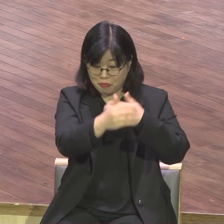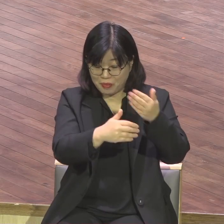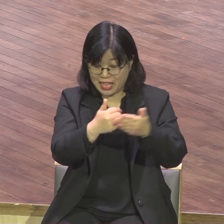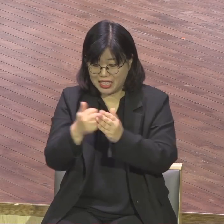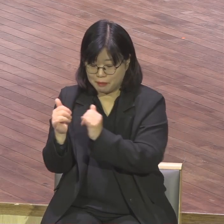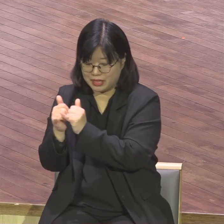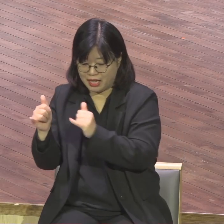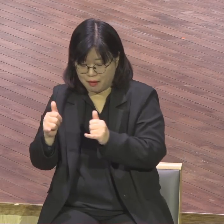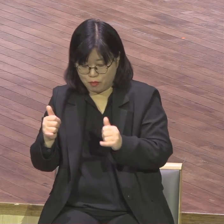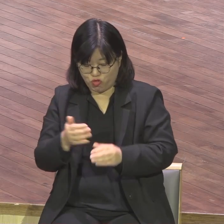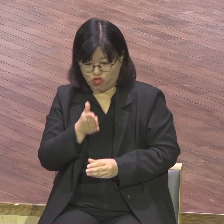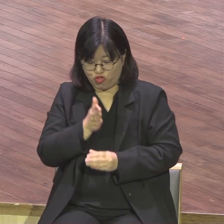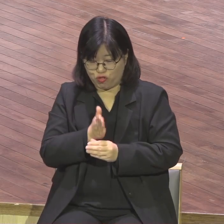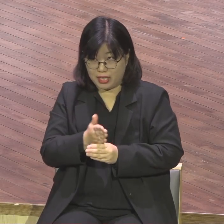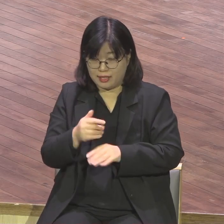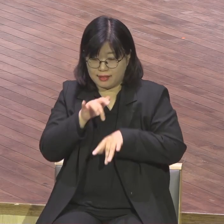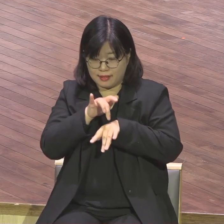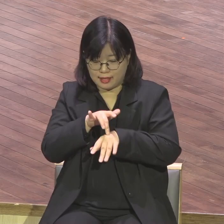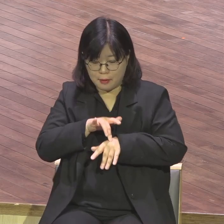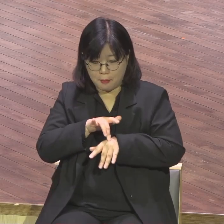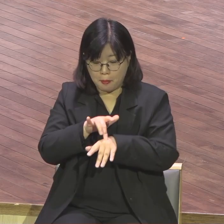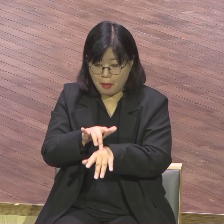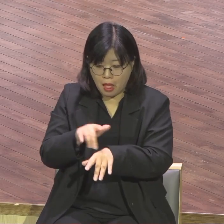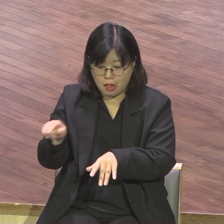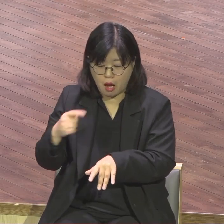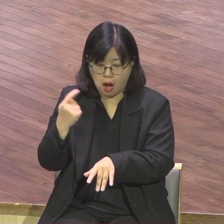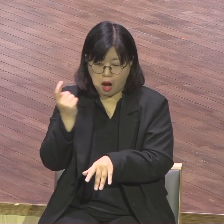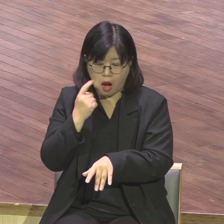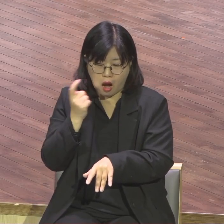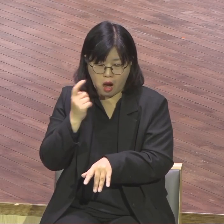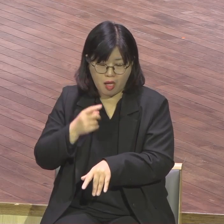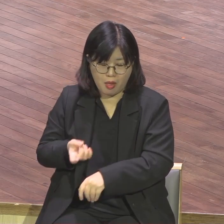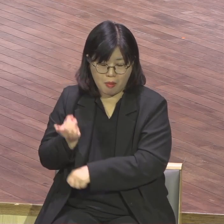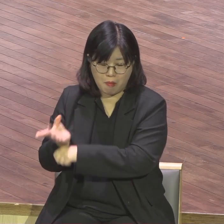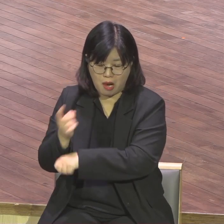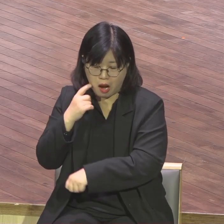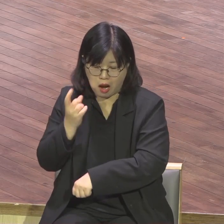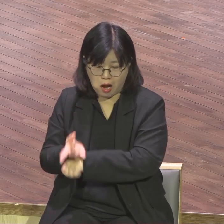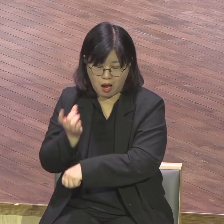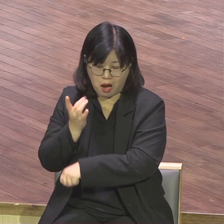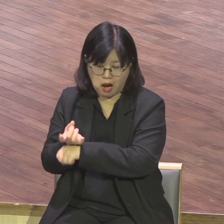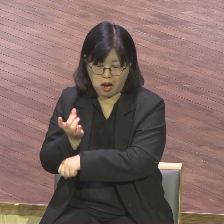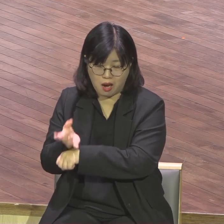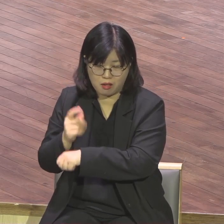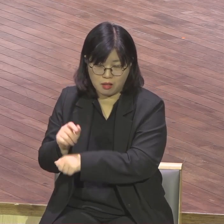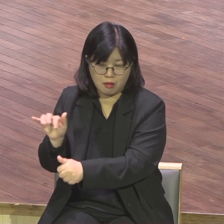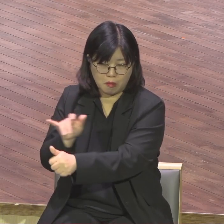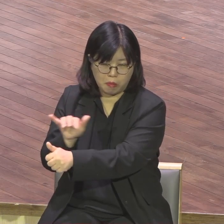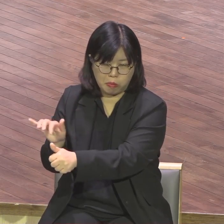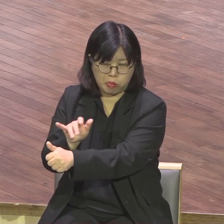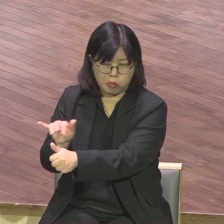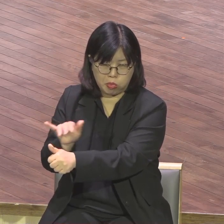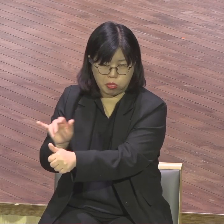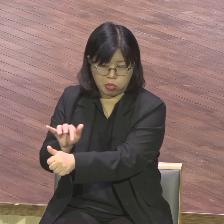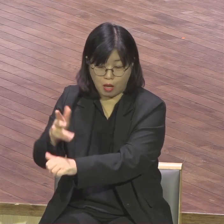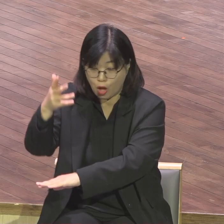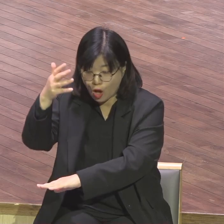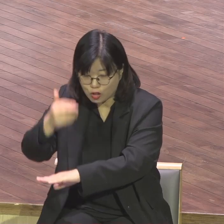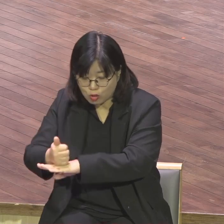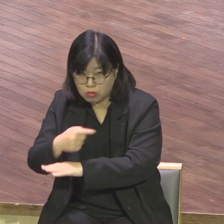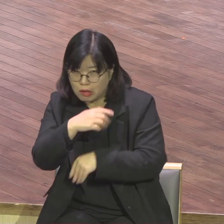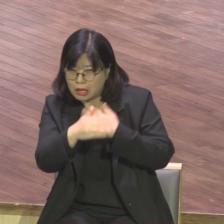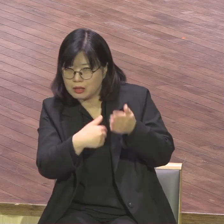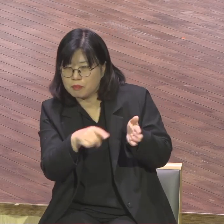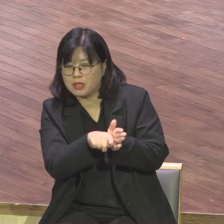이게 주사위예요. 계속 이 사람 통해, 저 사람 통해, 이 사건 통해, 저 사건 통해 계속 불신앙하도록.